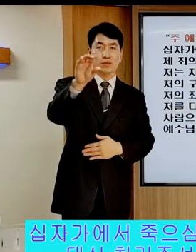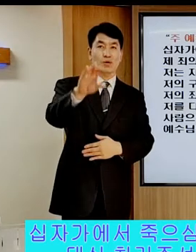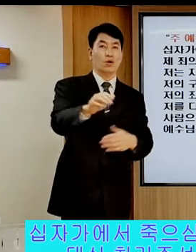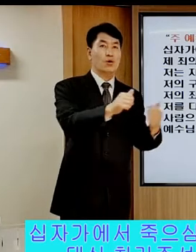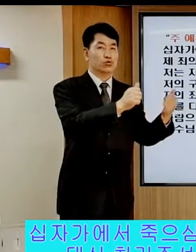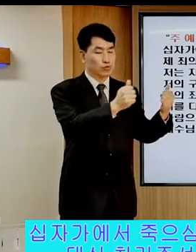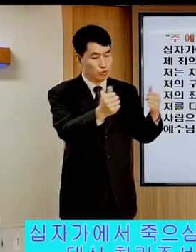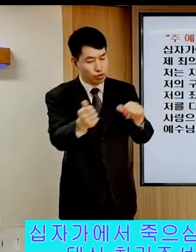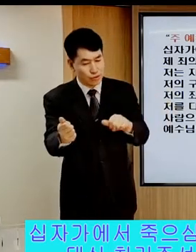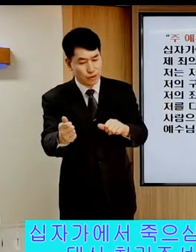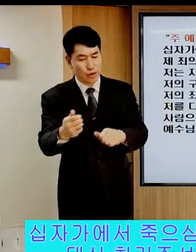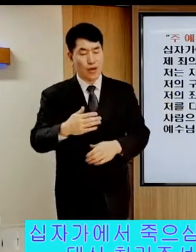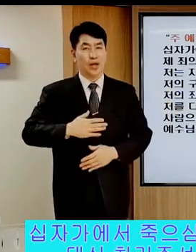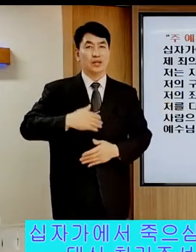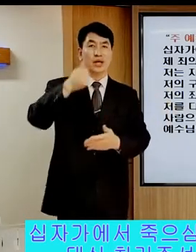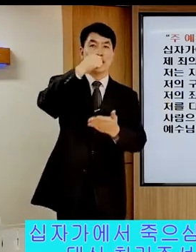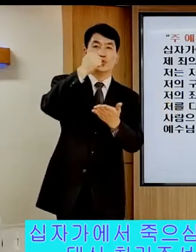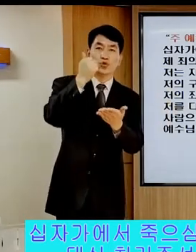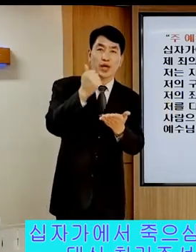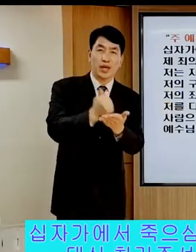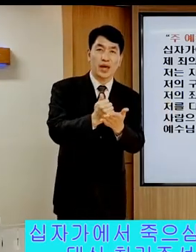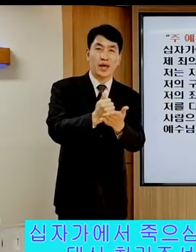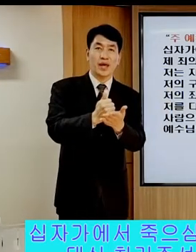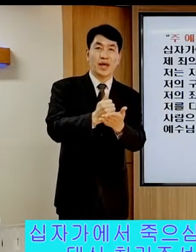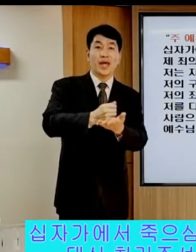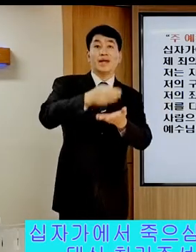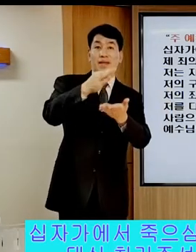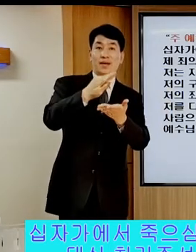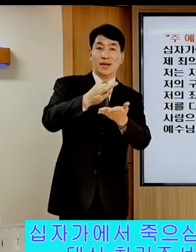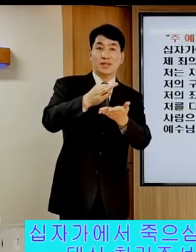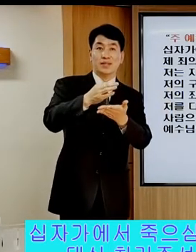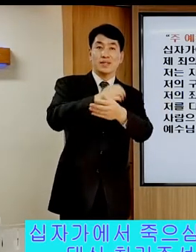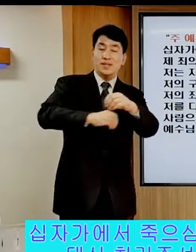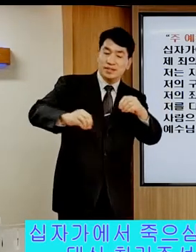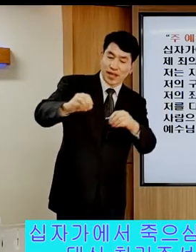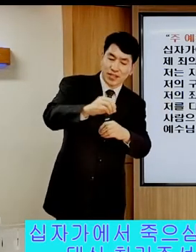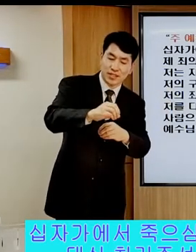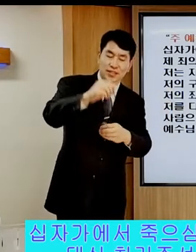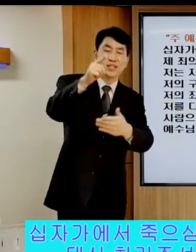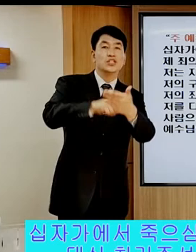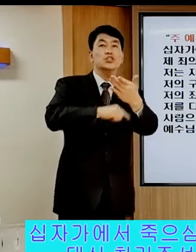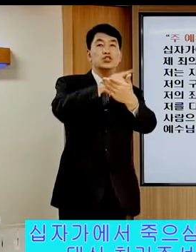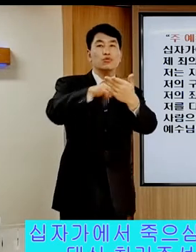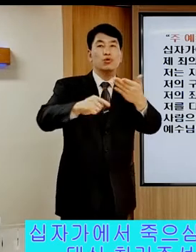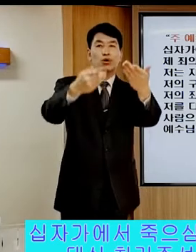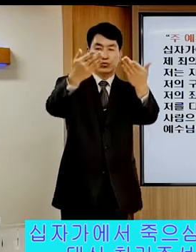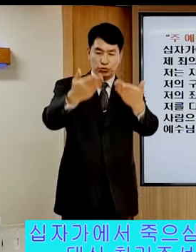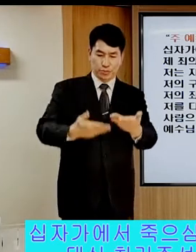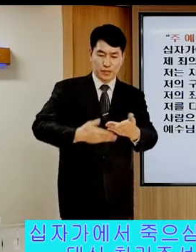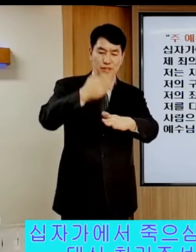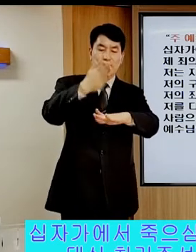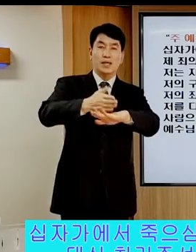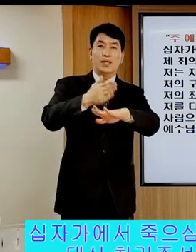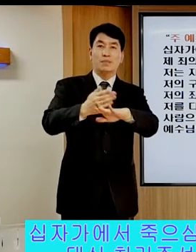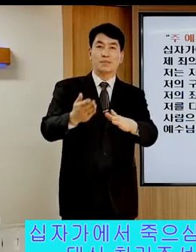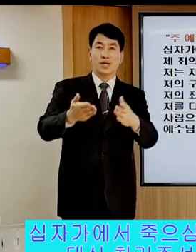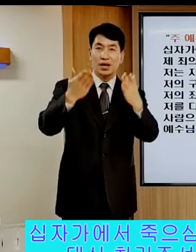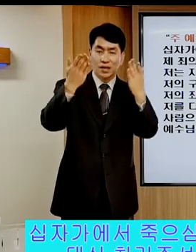십자가에서 죽으셔서 내 죄의 대가를 대신 치러 주심을